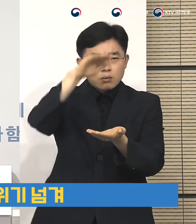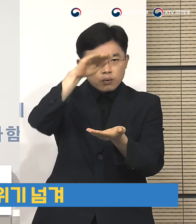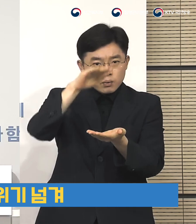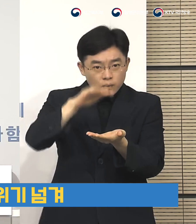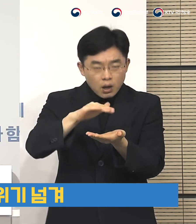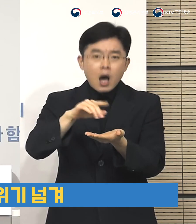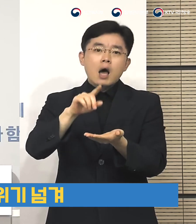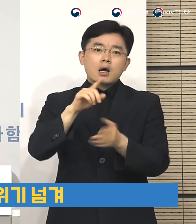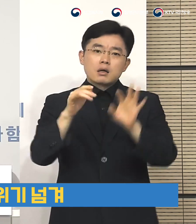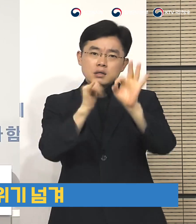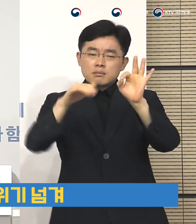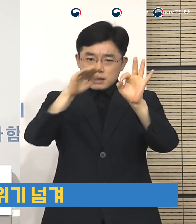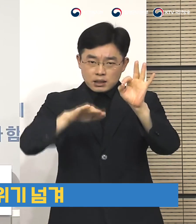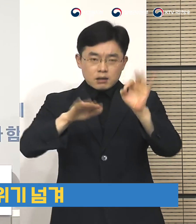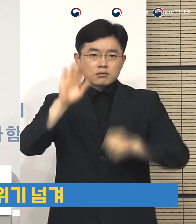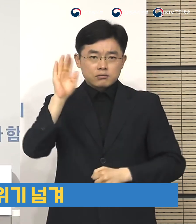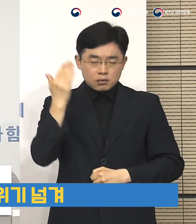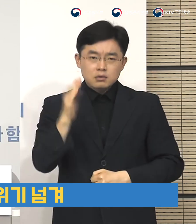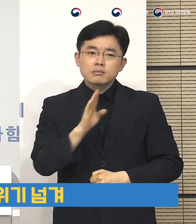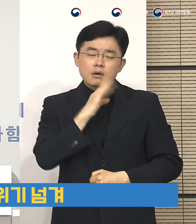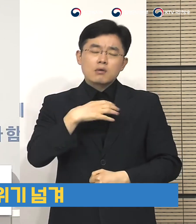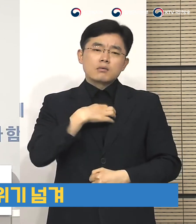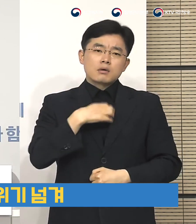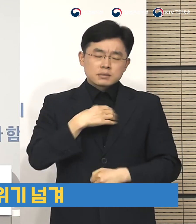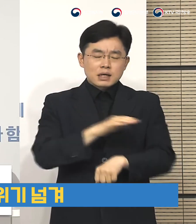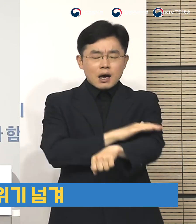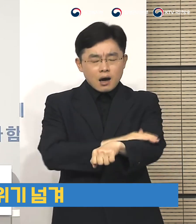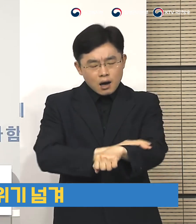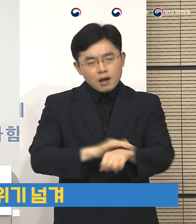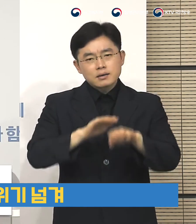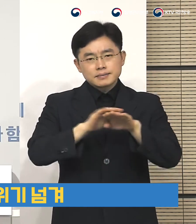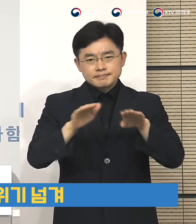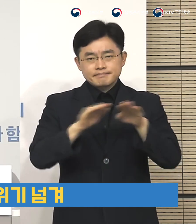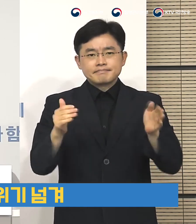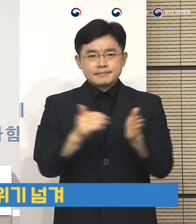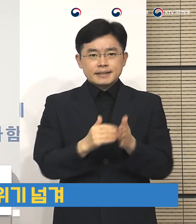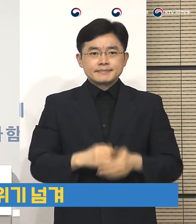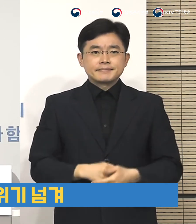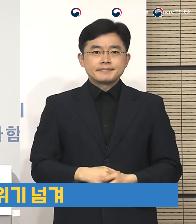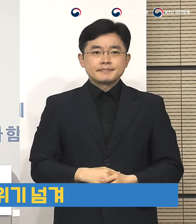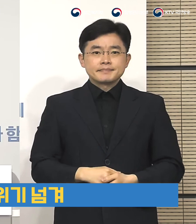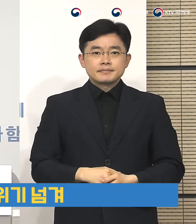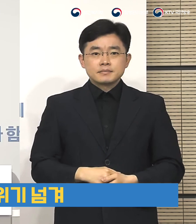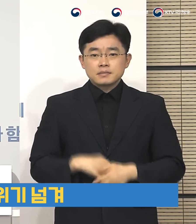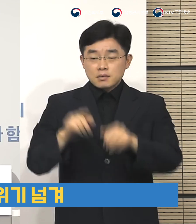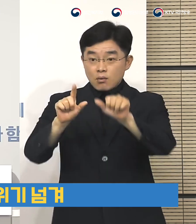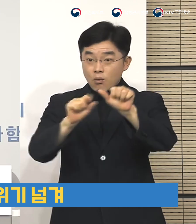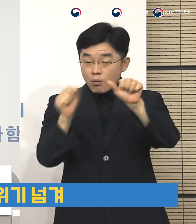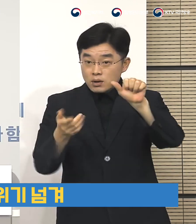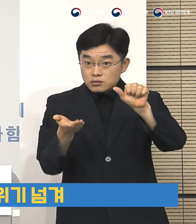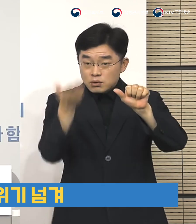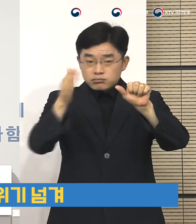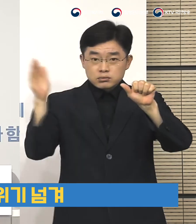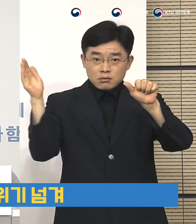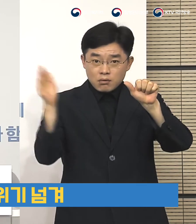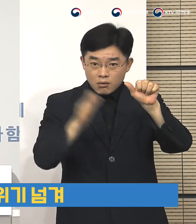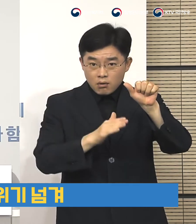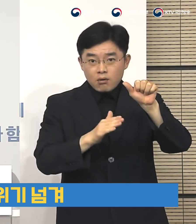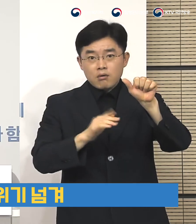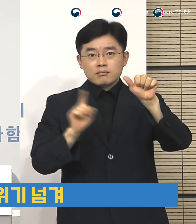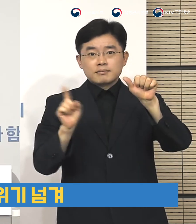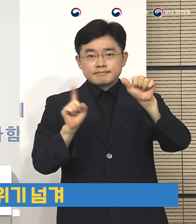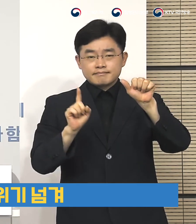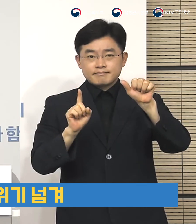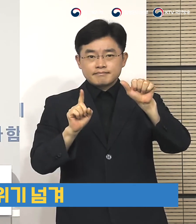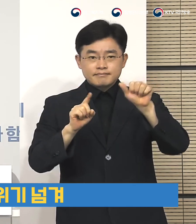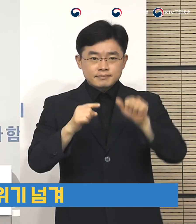첫 번째 위기를 넘길 수 있었습니다. 이를 바탕으로 5월 초부터 일상적인